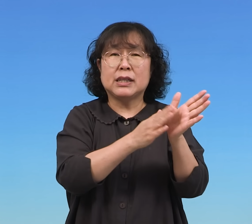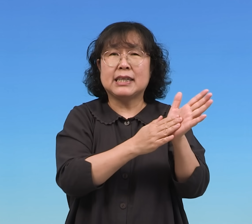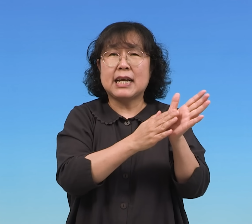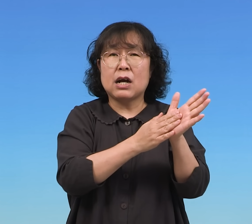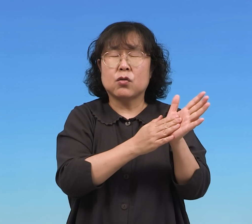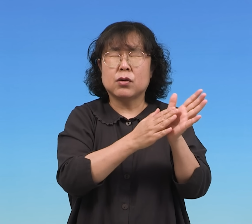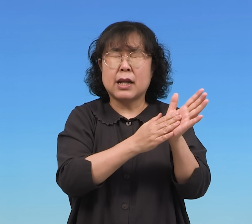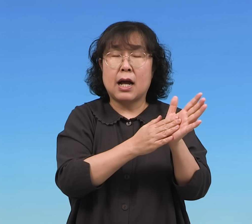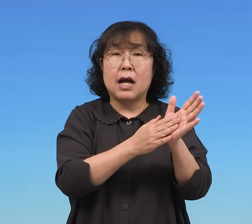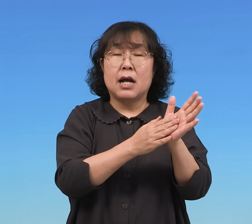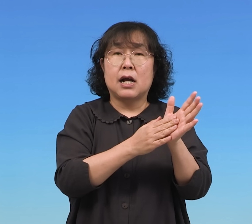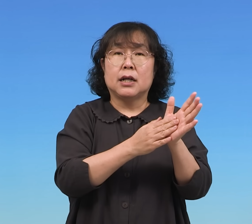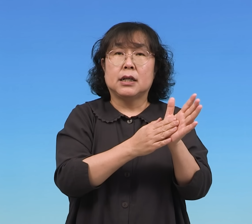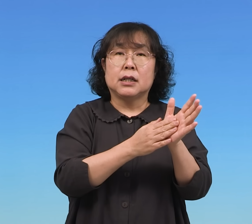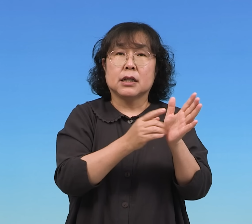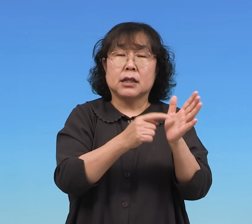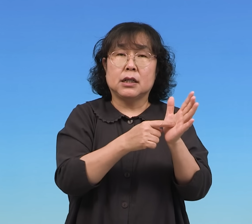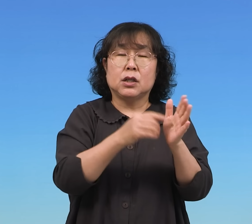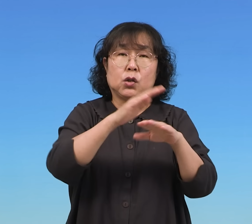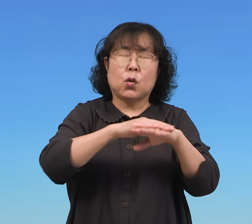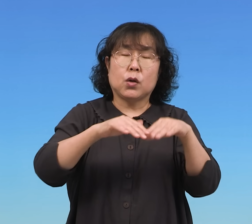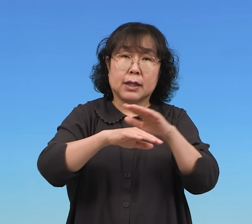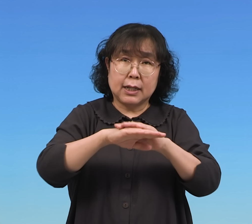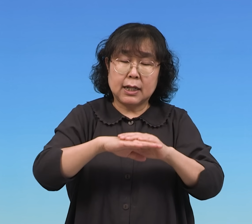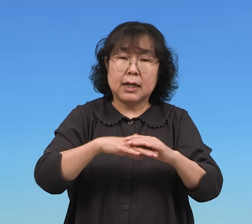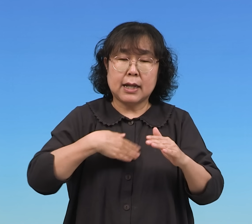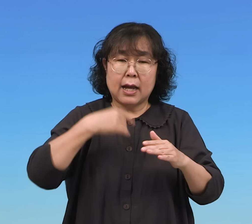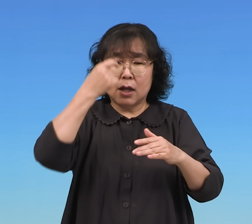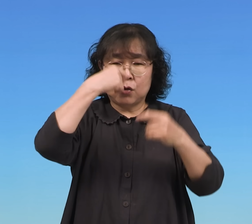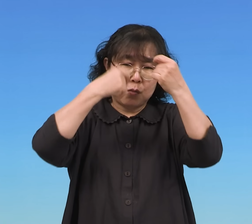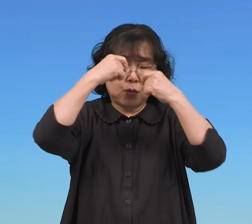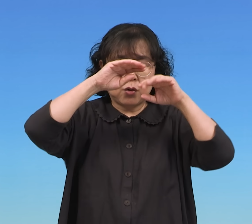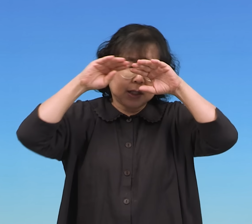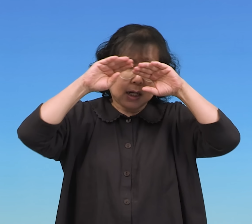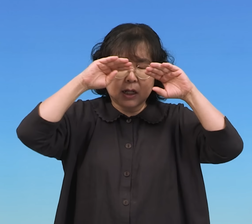그 손길, 못자국난 주님의 그 손길, 내